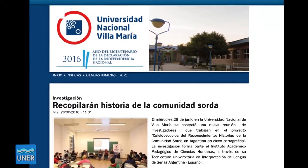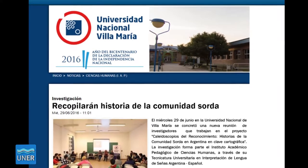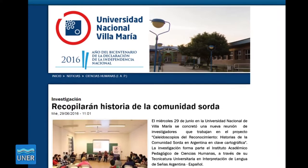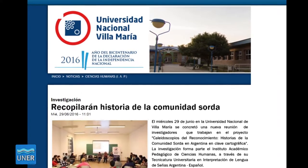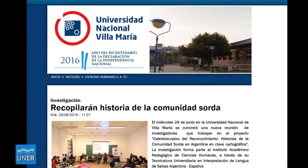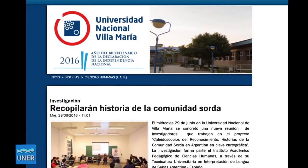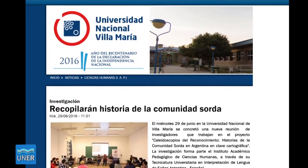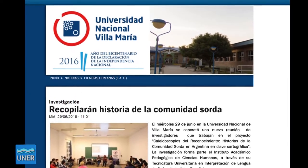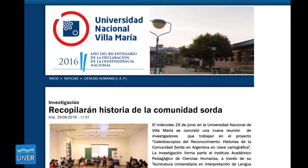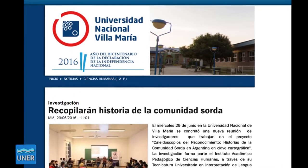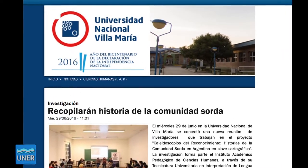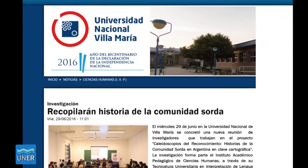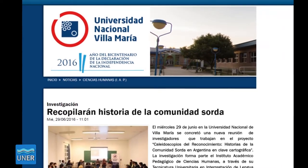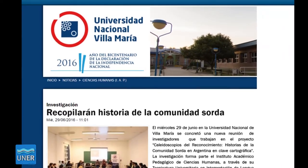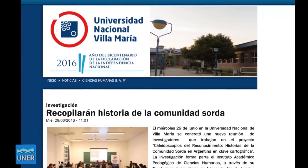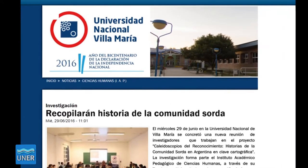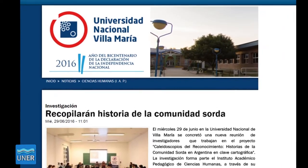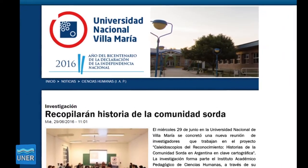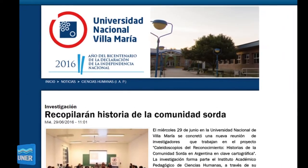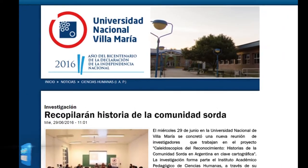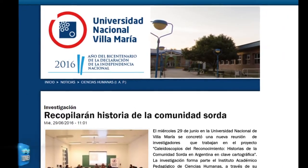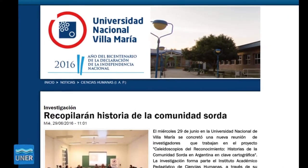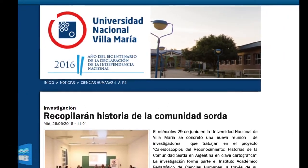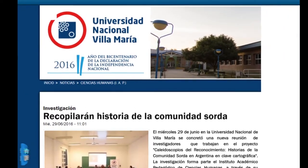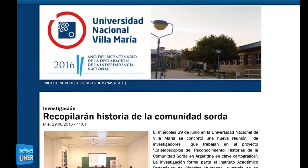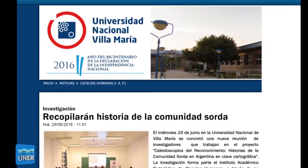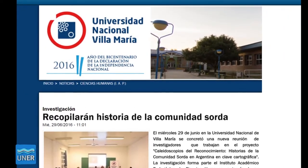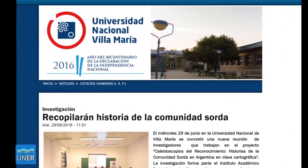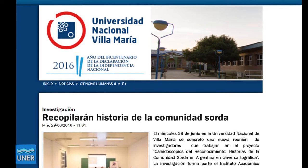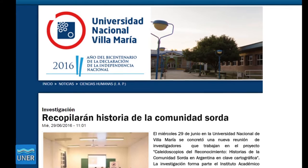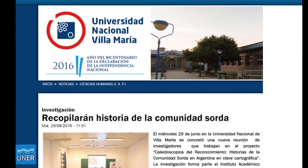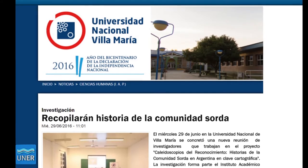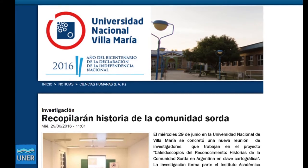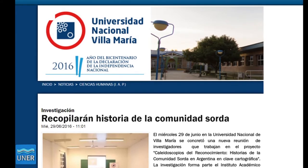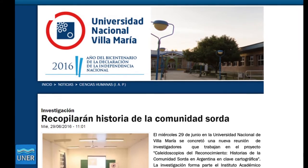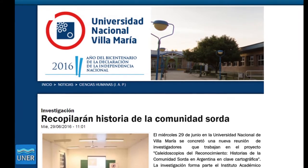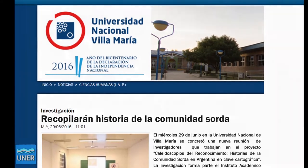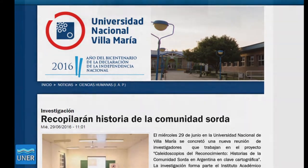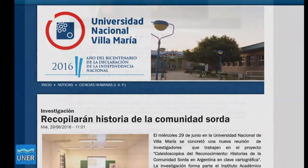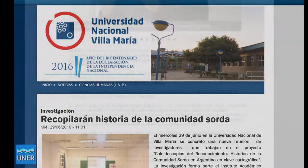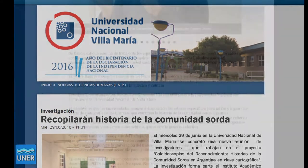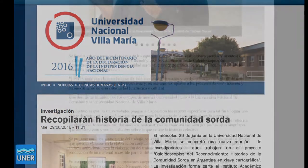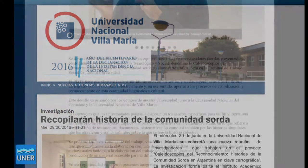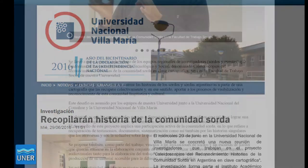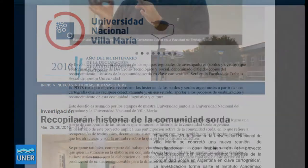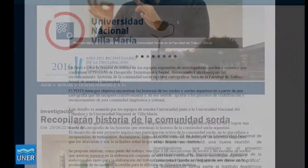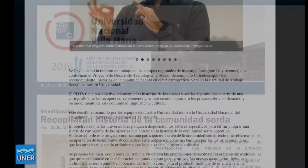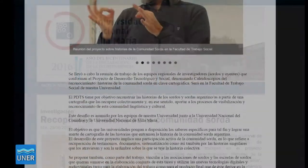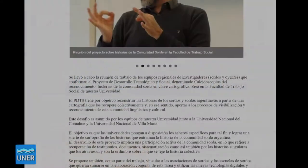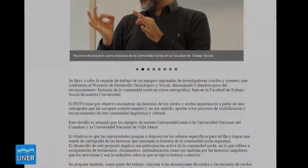acababa una historia que resultaba sumamente importante para ligar la comunidad sorda actual con esa comunidad sorda del